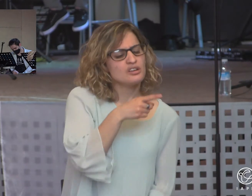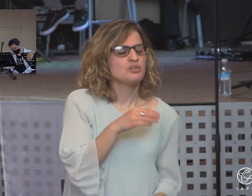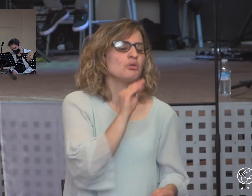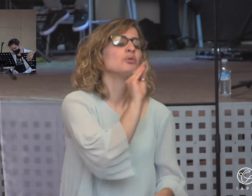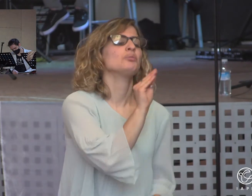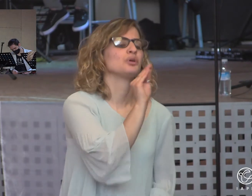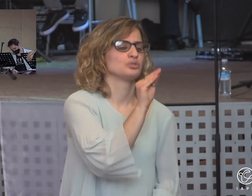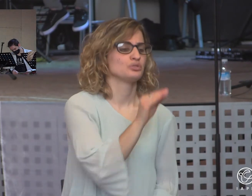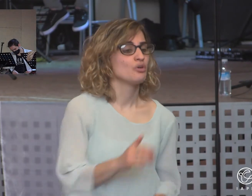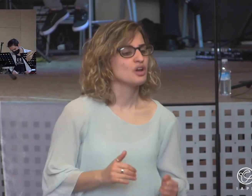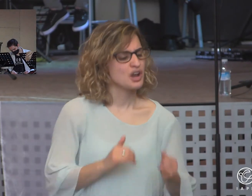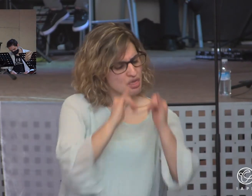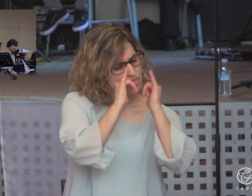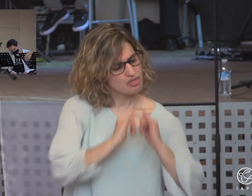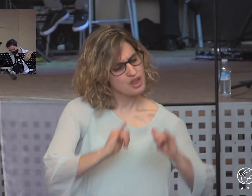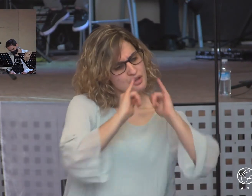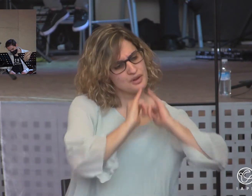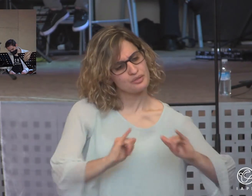Dos